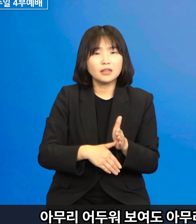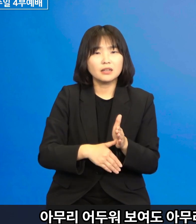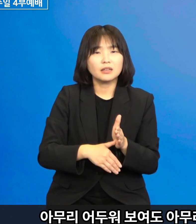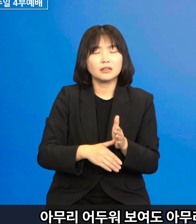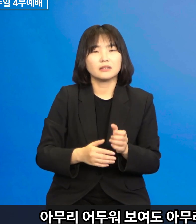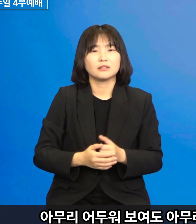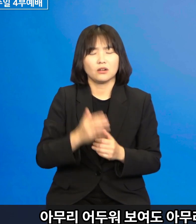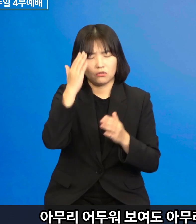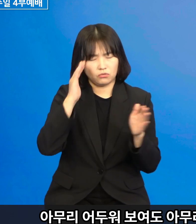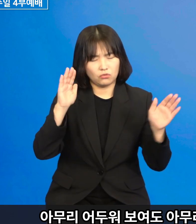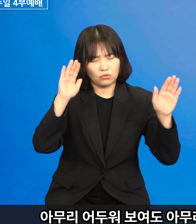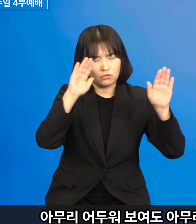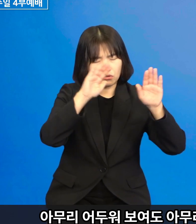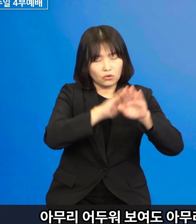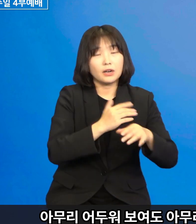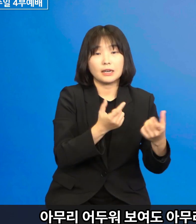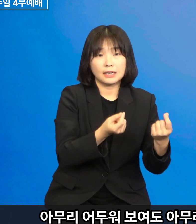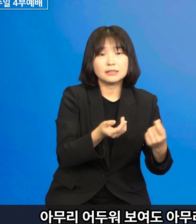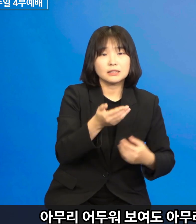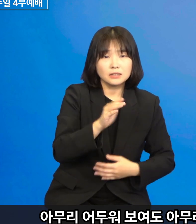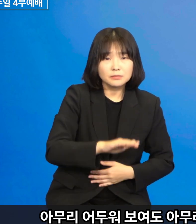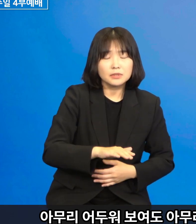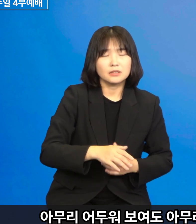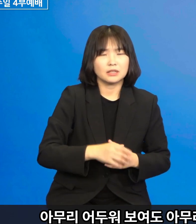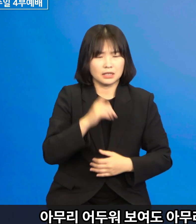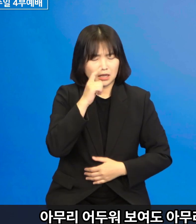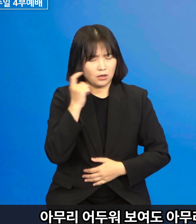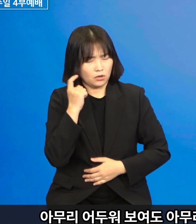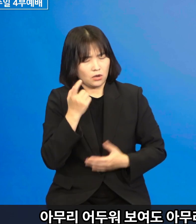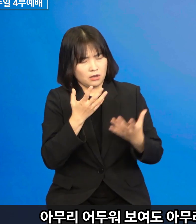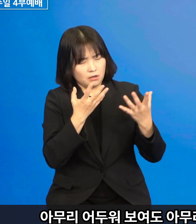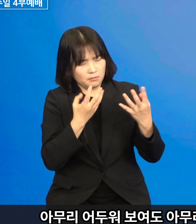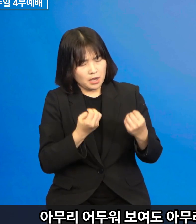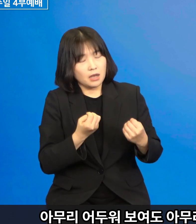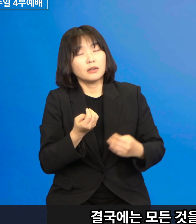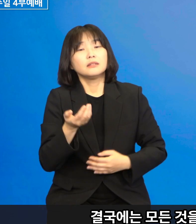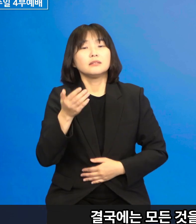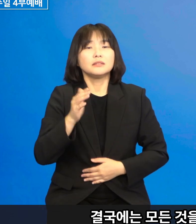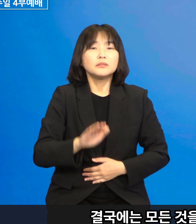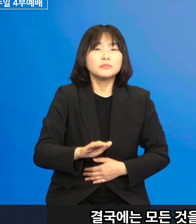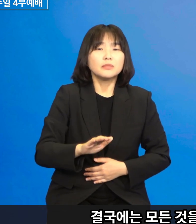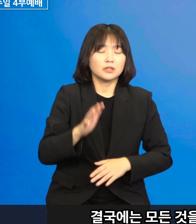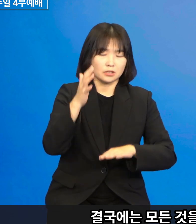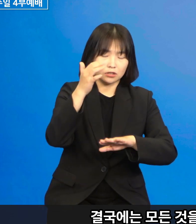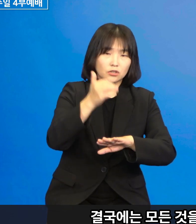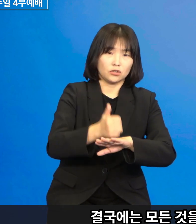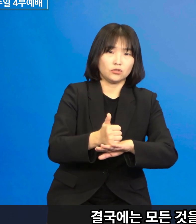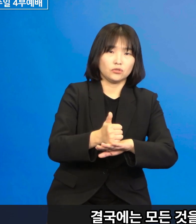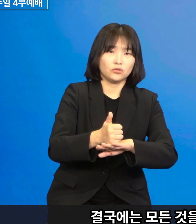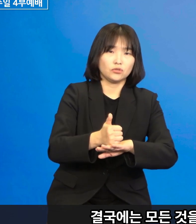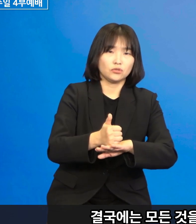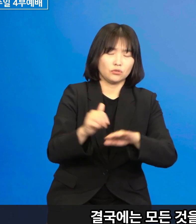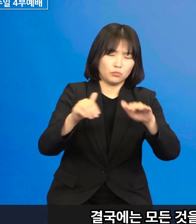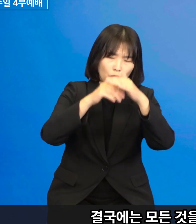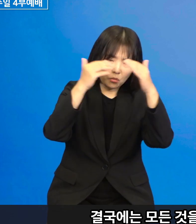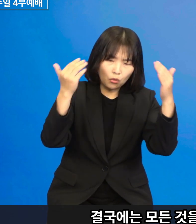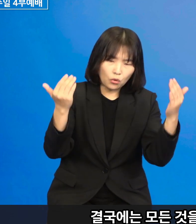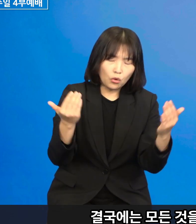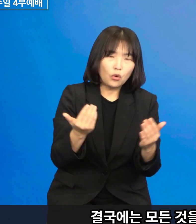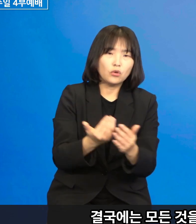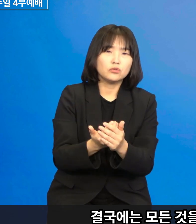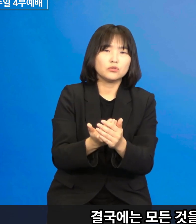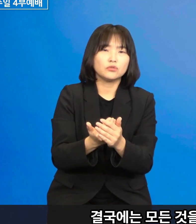아무리 어두워 보여도, 아무리 나쁜 소식이 많아 보이고 들려도 결국에는 모든 것을